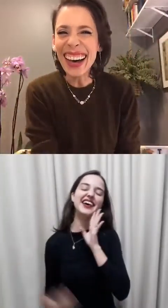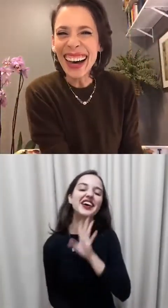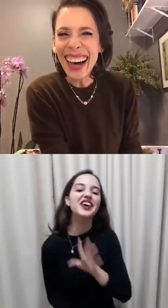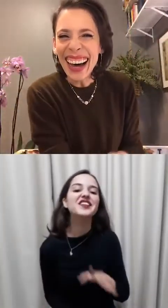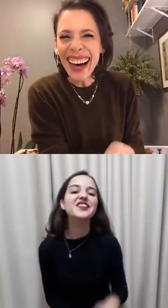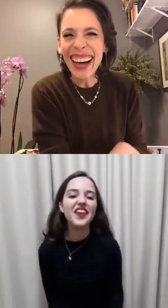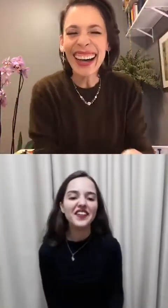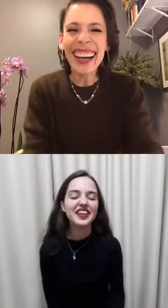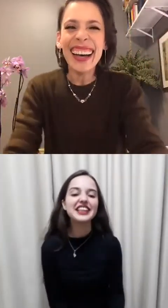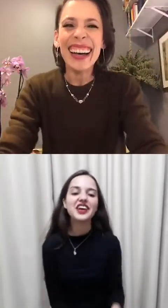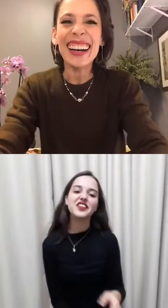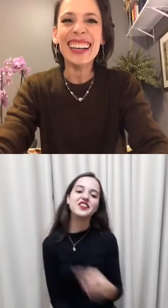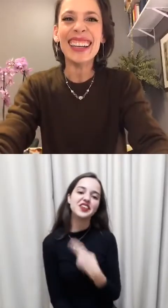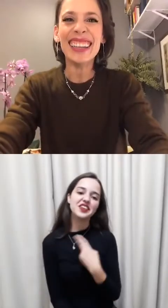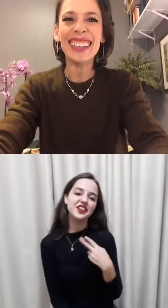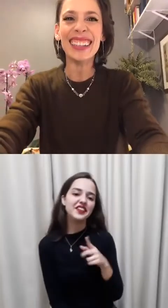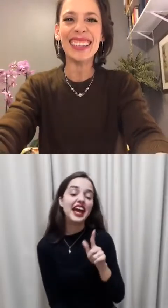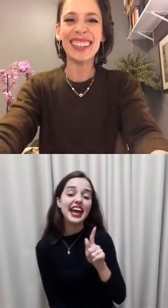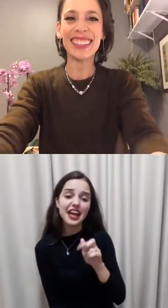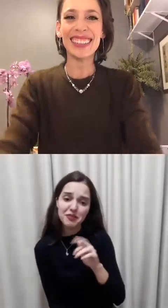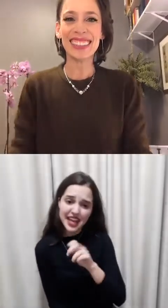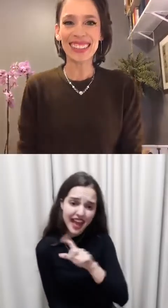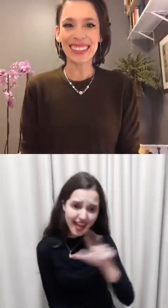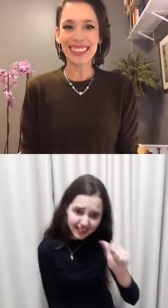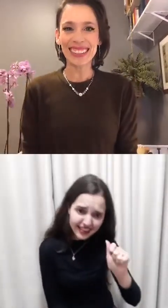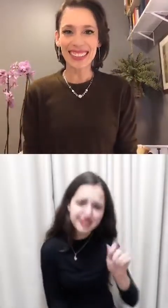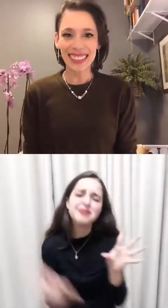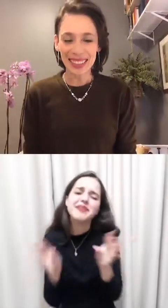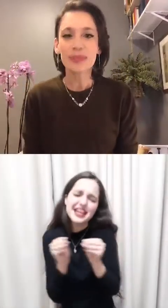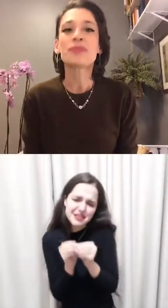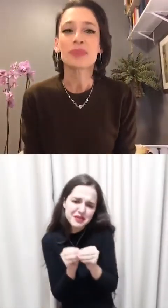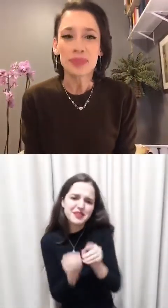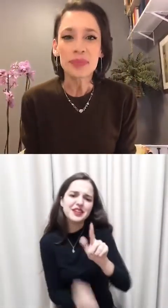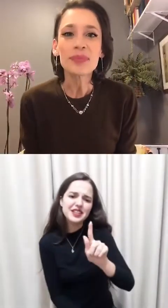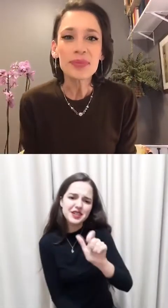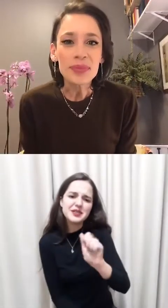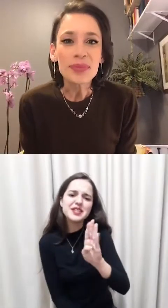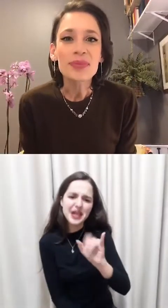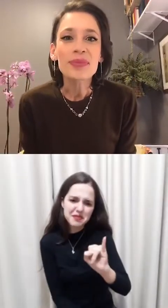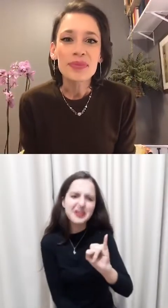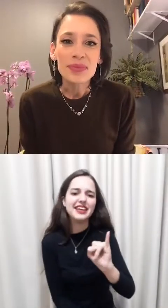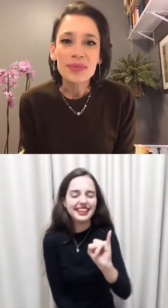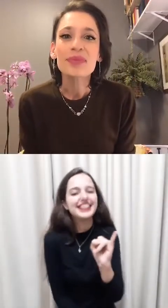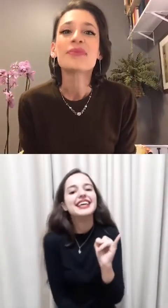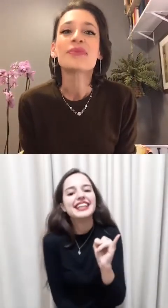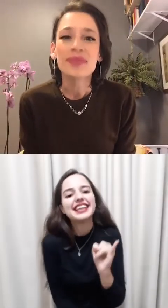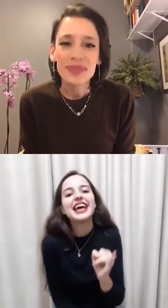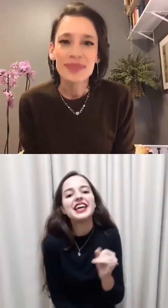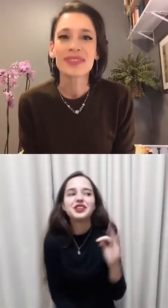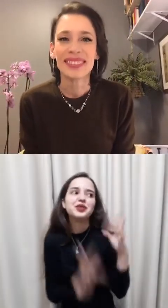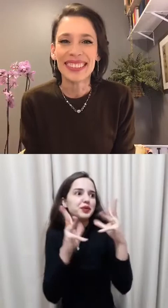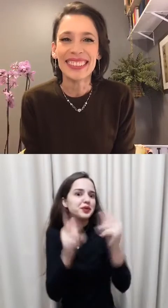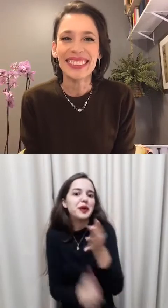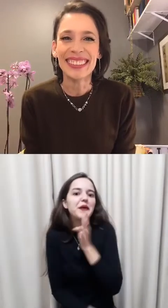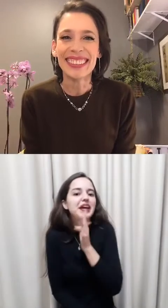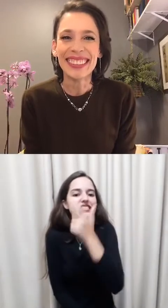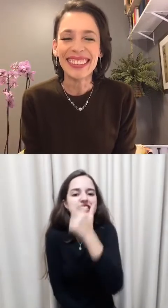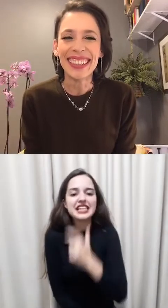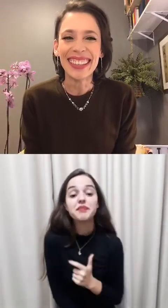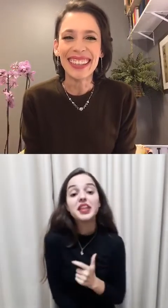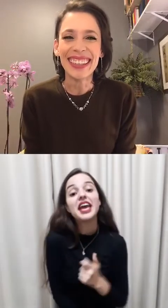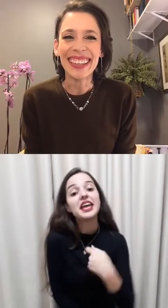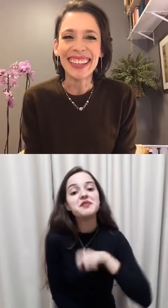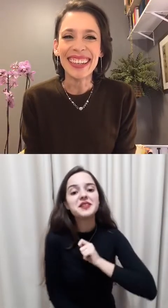Legal. Bom, então, meu nome é Gabriela, mas eu prefiro que chame de Gabi, né? Todo mundo me conhece